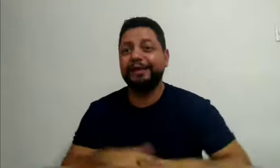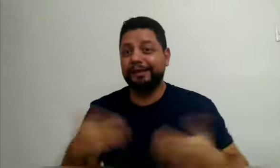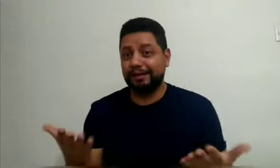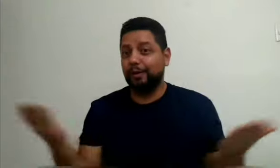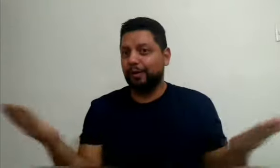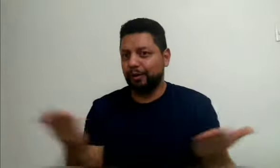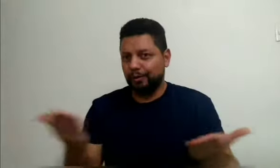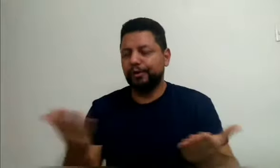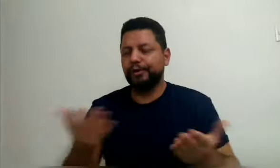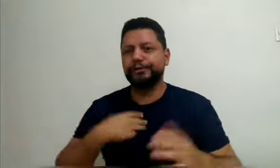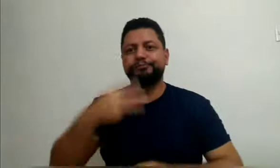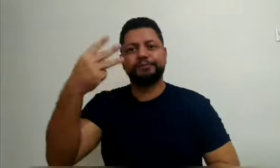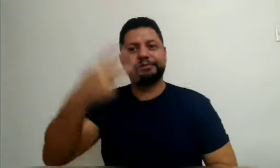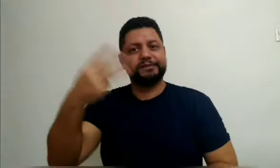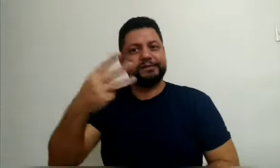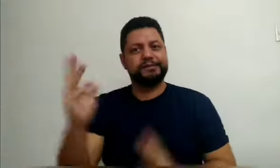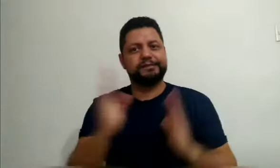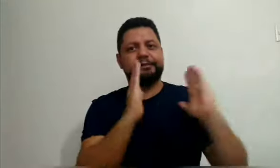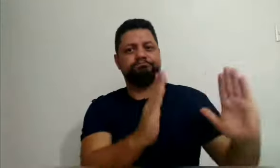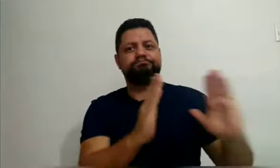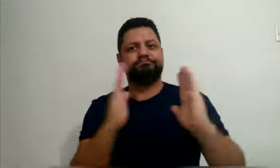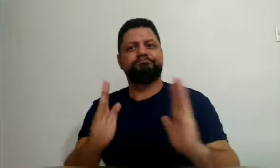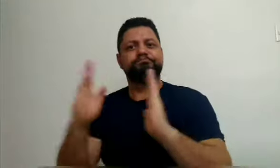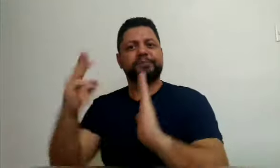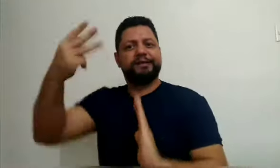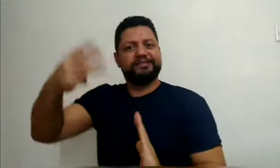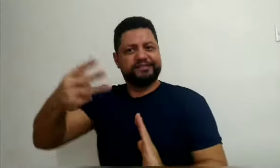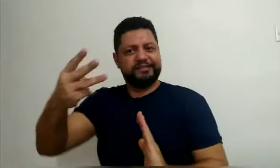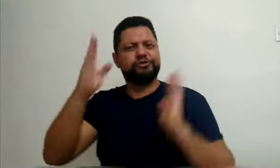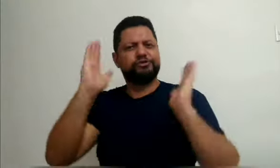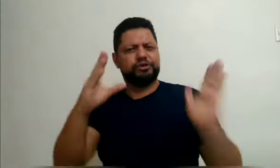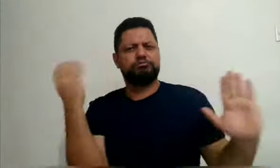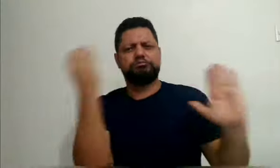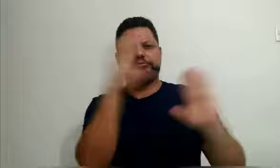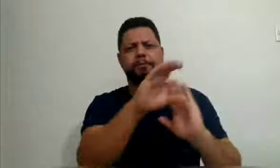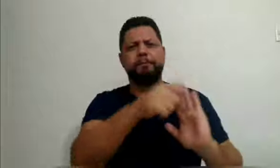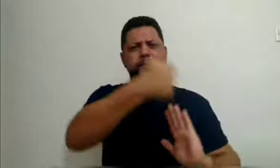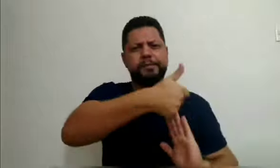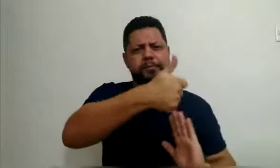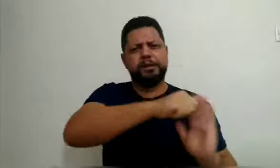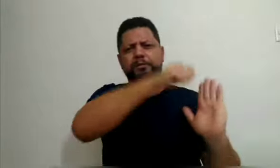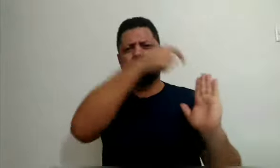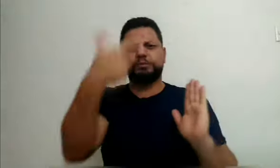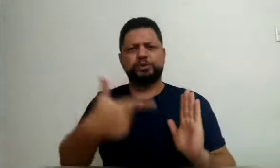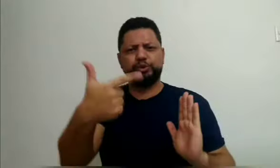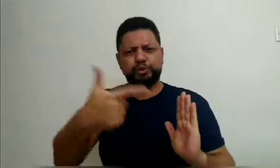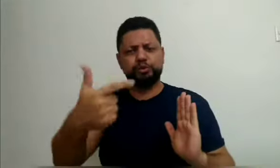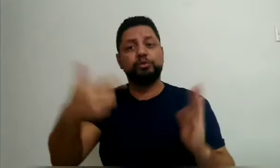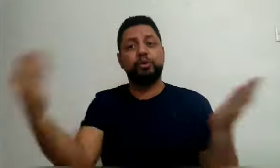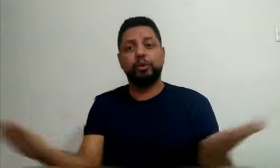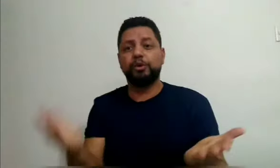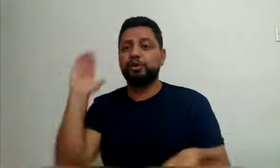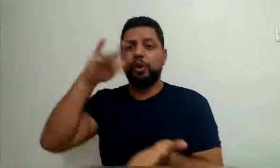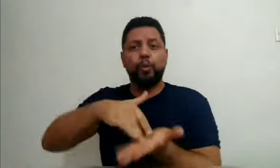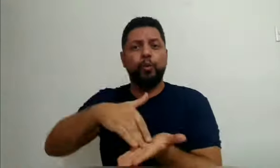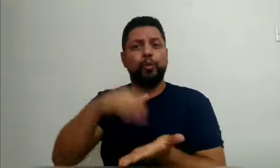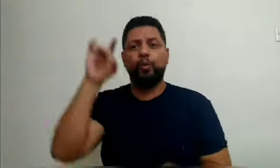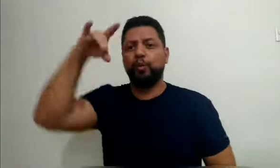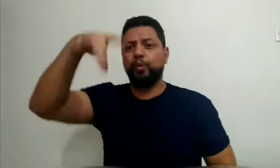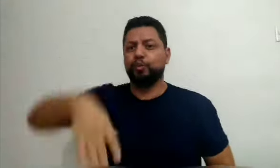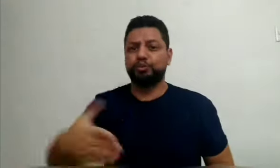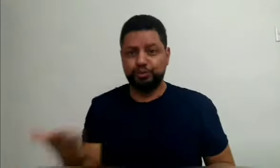Olá, tudo bem? Hoje nós estamos colocando o nosso terceiro vídeo, vocês já acompanharam o primeiro